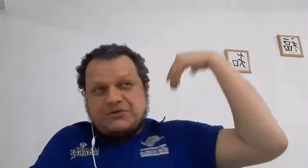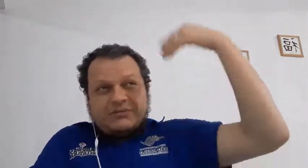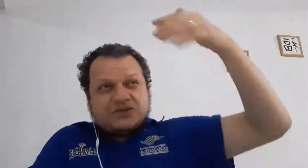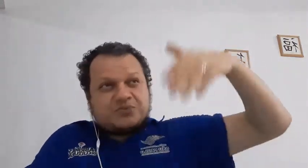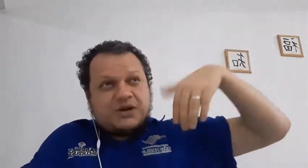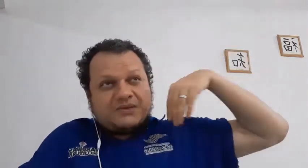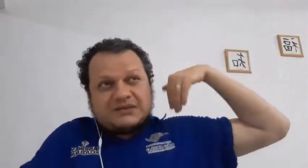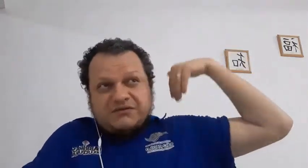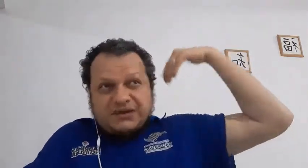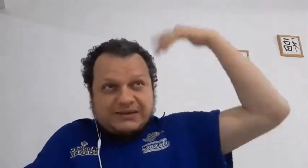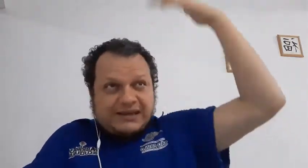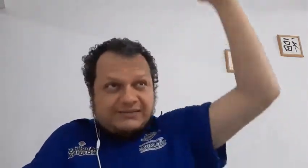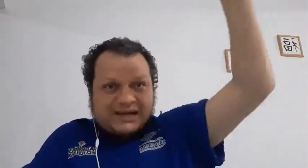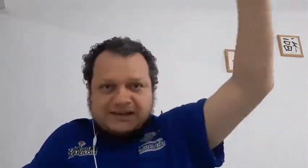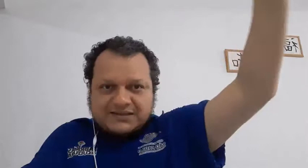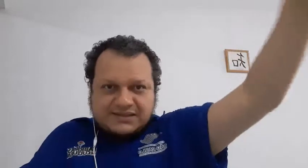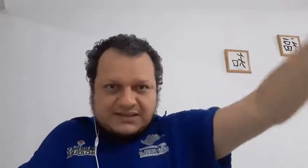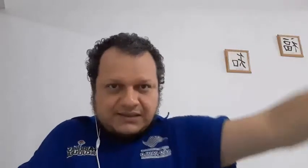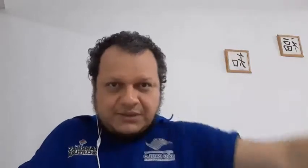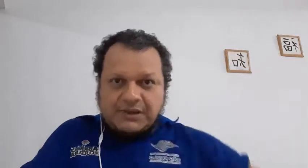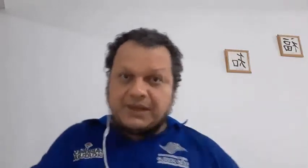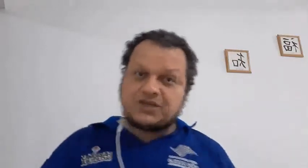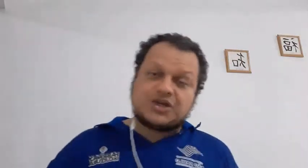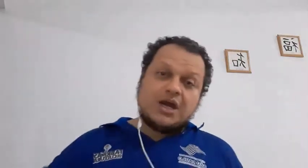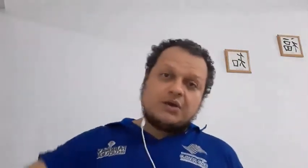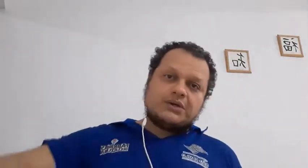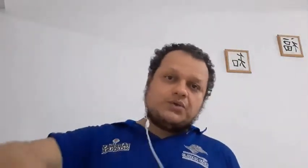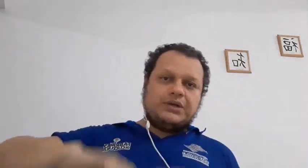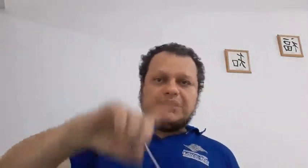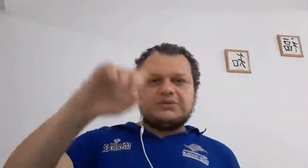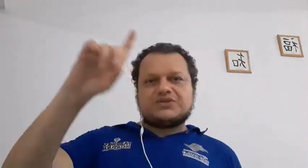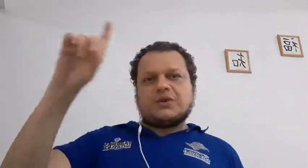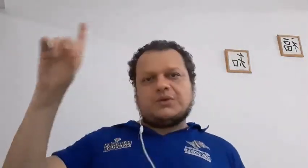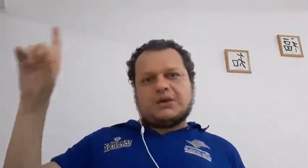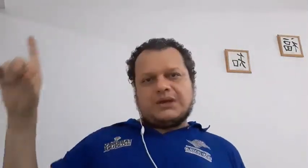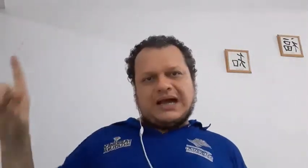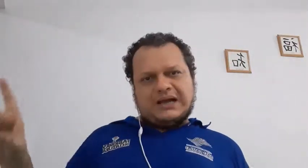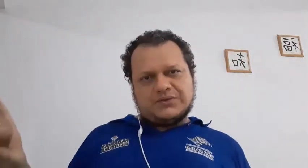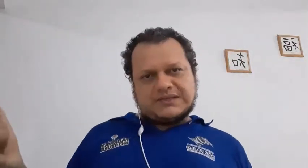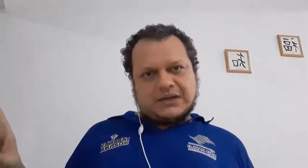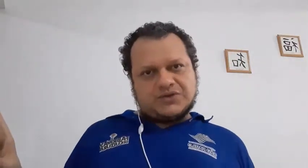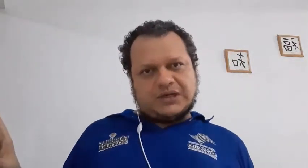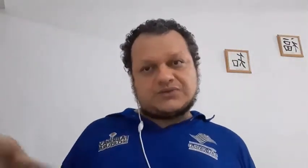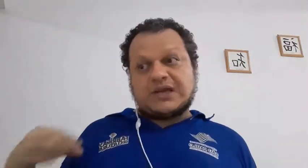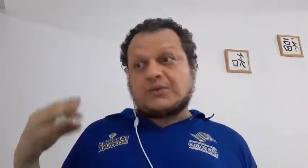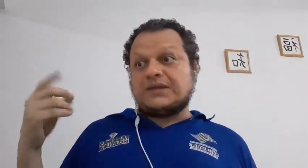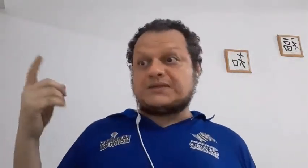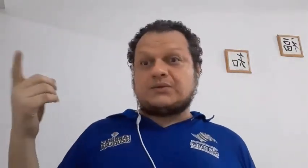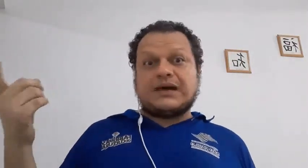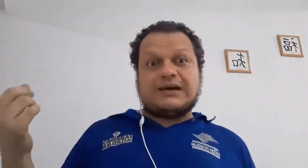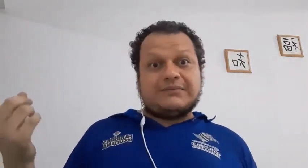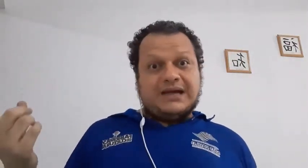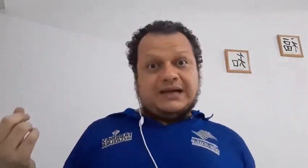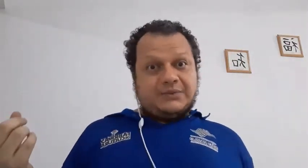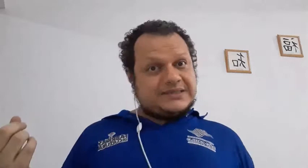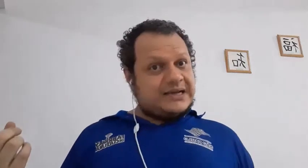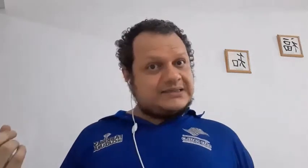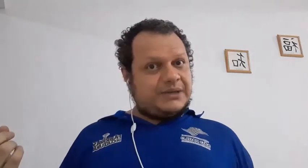movimento de proibição veio até a década de 60, minimamente, quando William Stokoe, lá nos Estados Unidos, reconheceu na língua de sinais